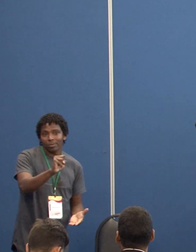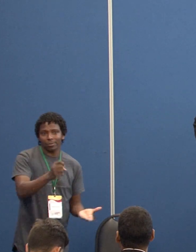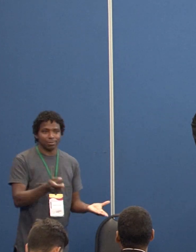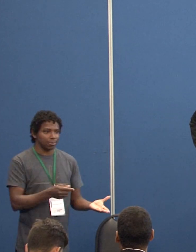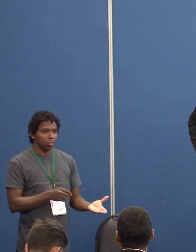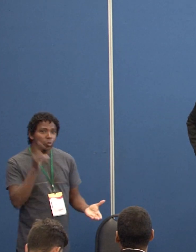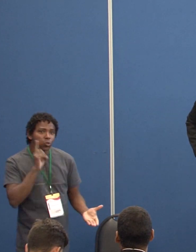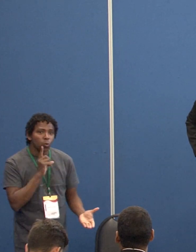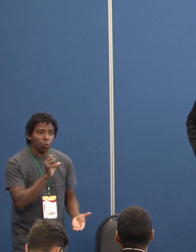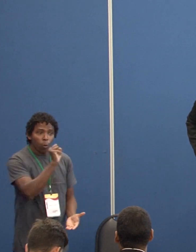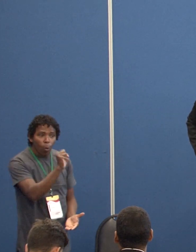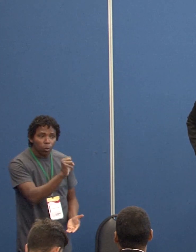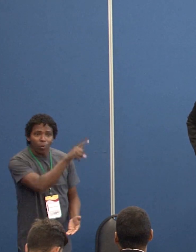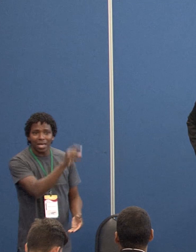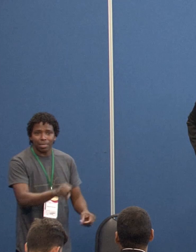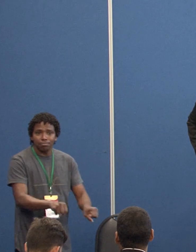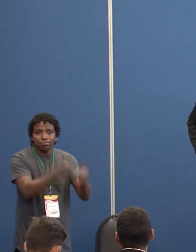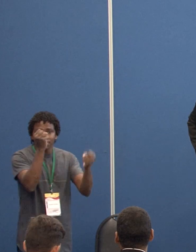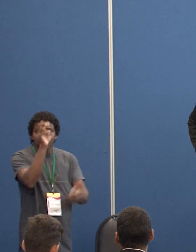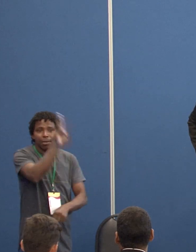leitura.